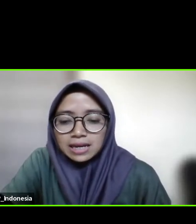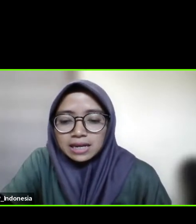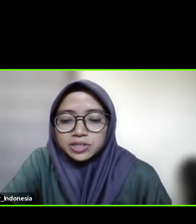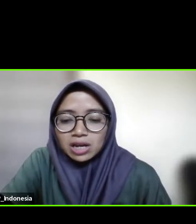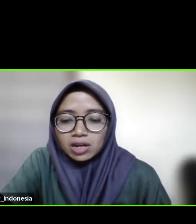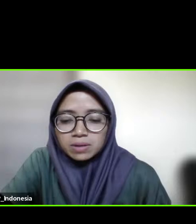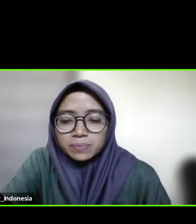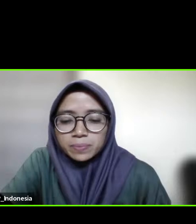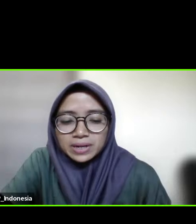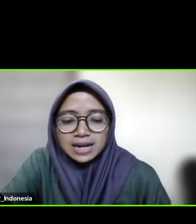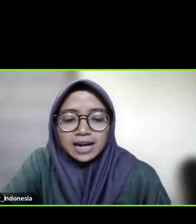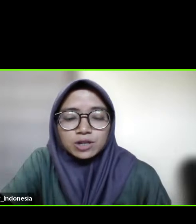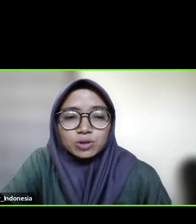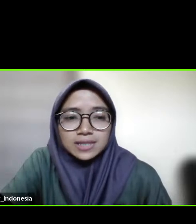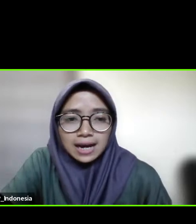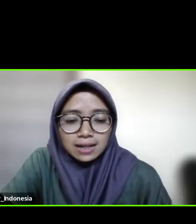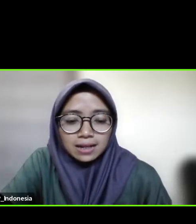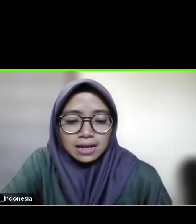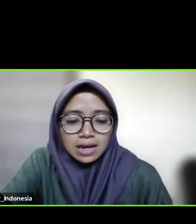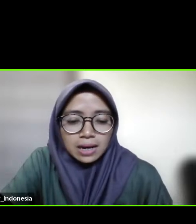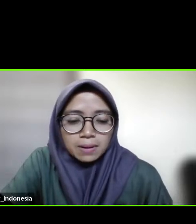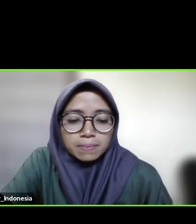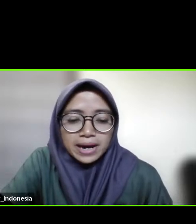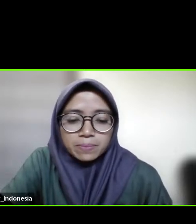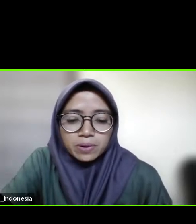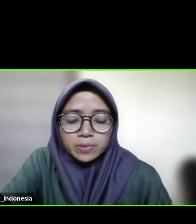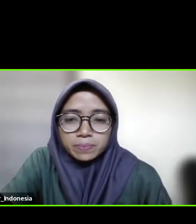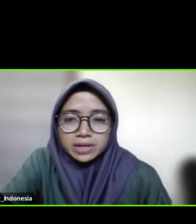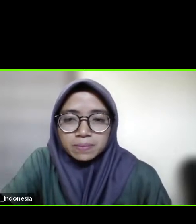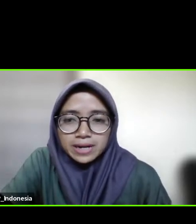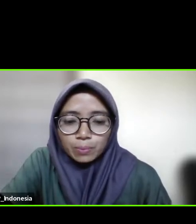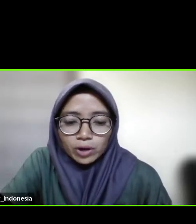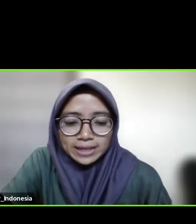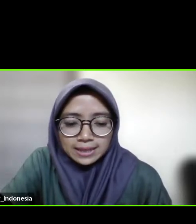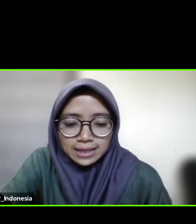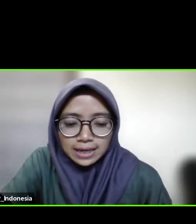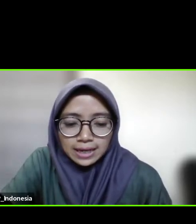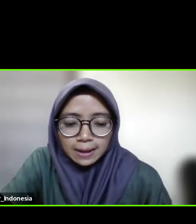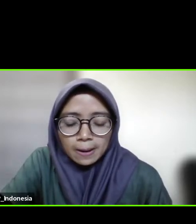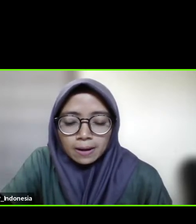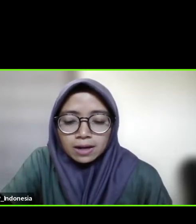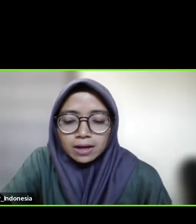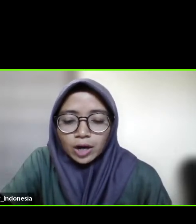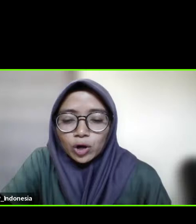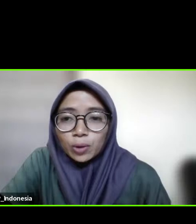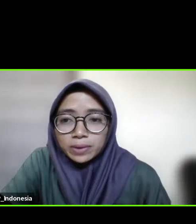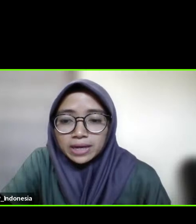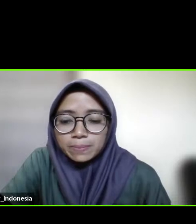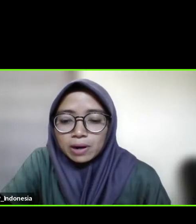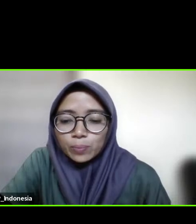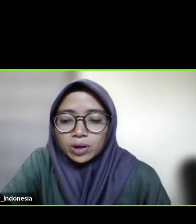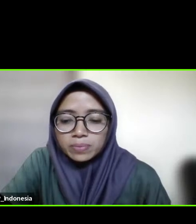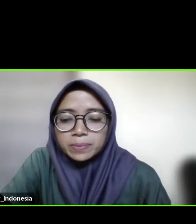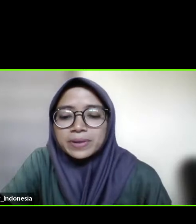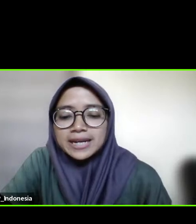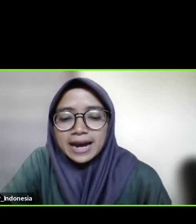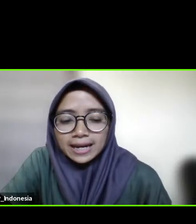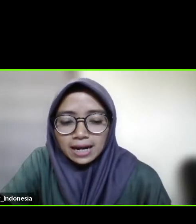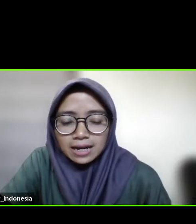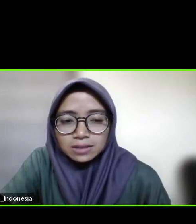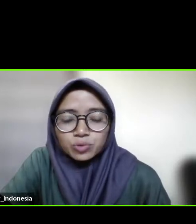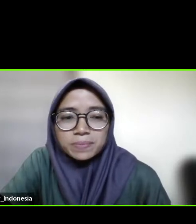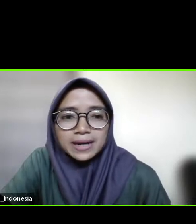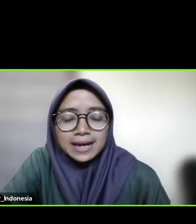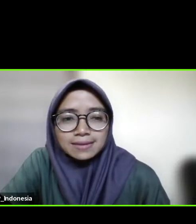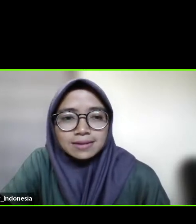menyeleksi calon pemimpin gerakan sosial. Baik pemimpin di bidang politik, ekonomi, maupun pemimpin di